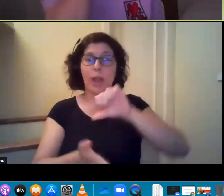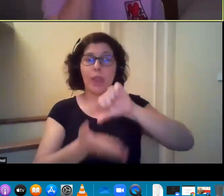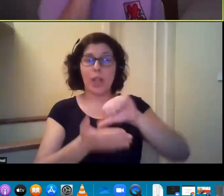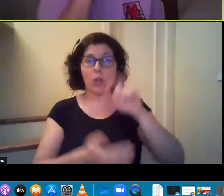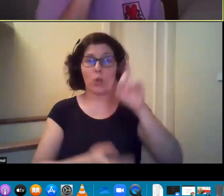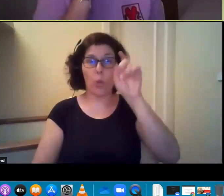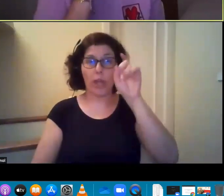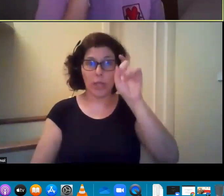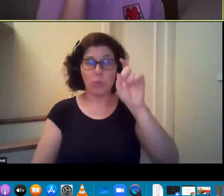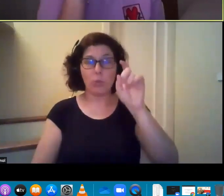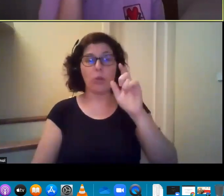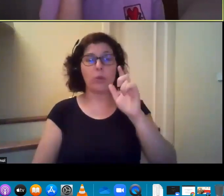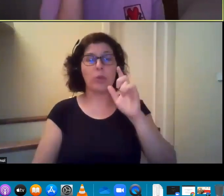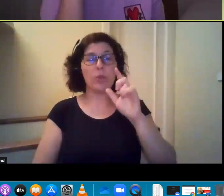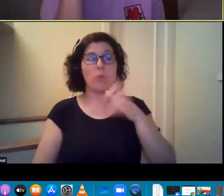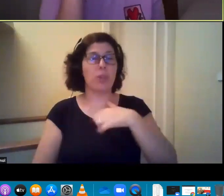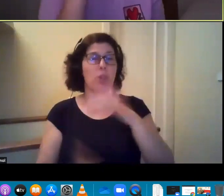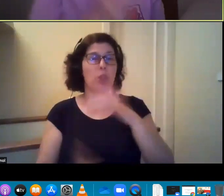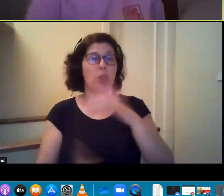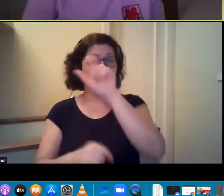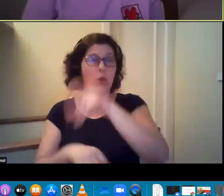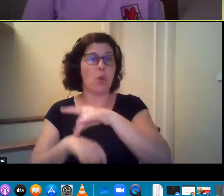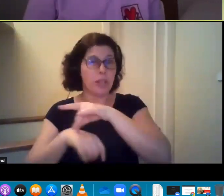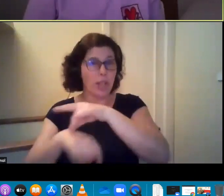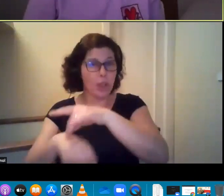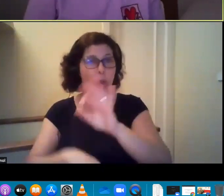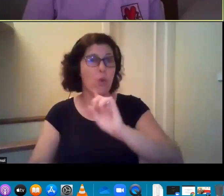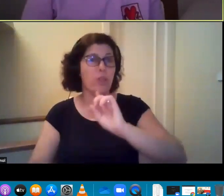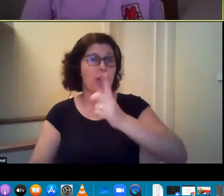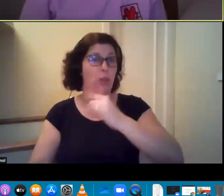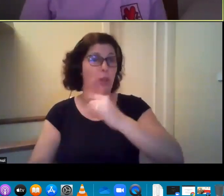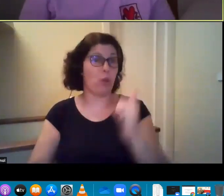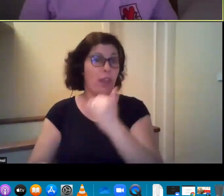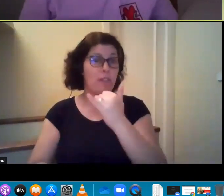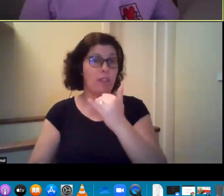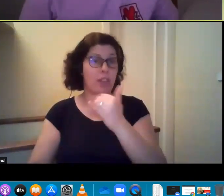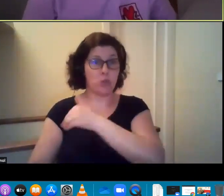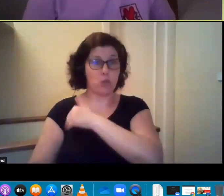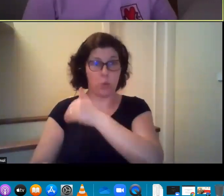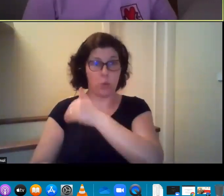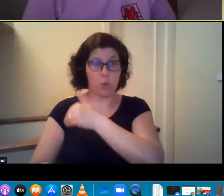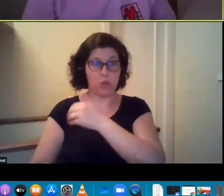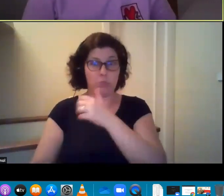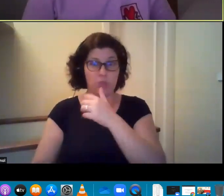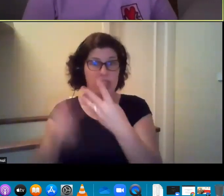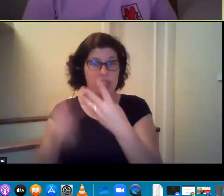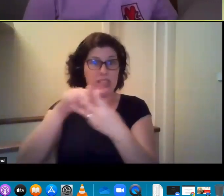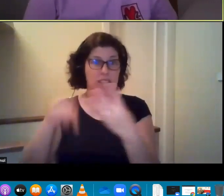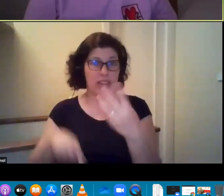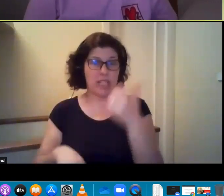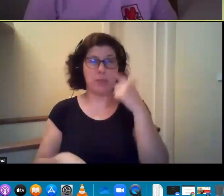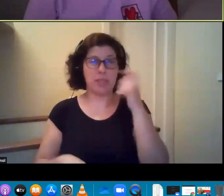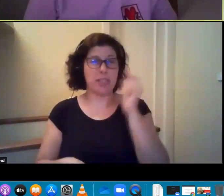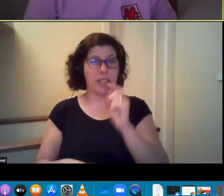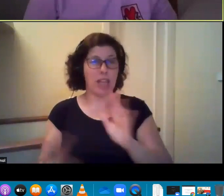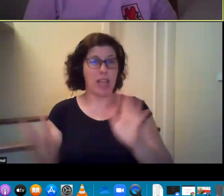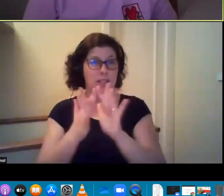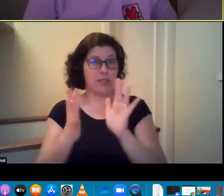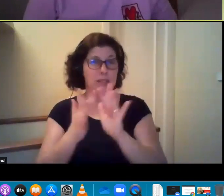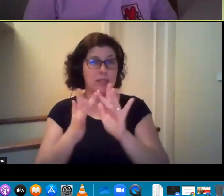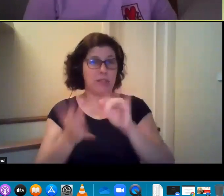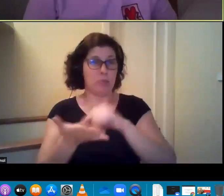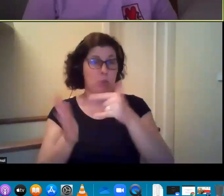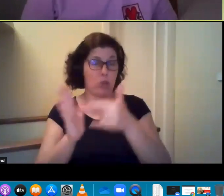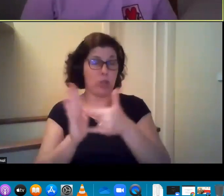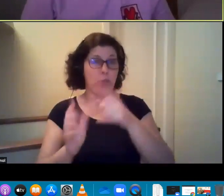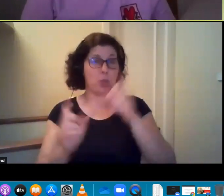bien a orientación o bien a dirección, a jefatura de estudios, ya que es a través de ellos con quien gestionamos los proyectos